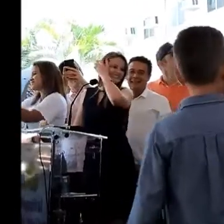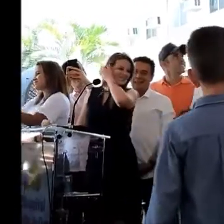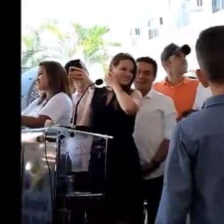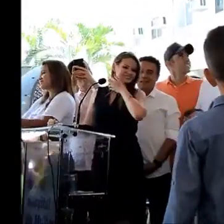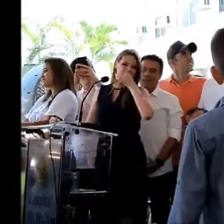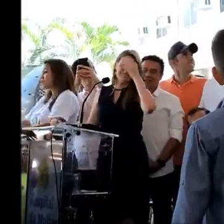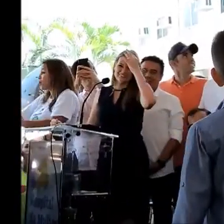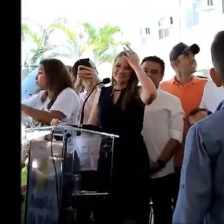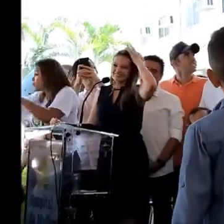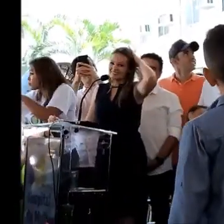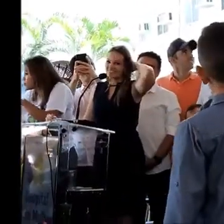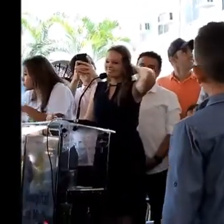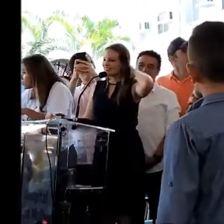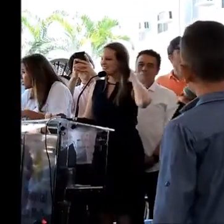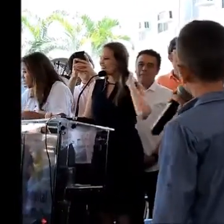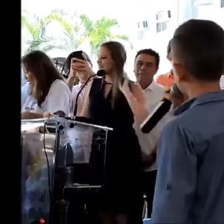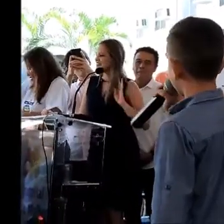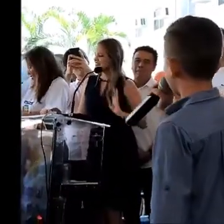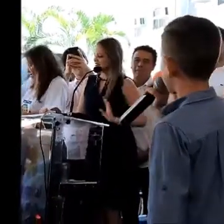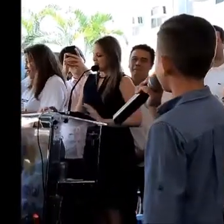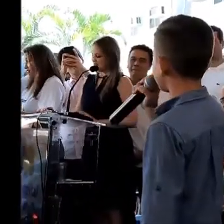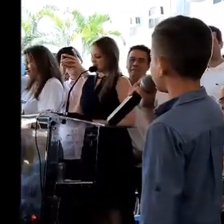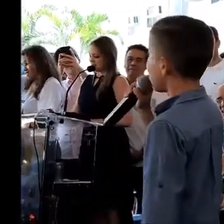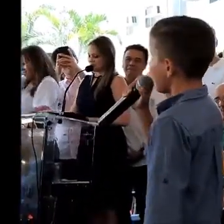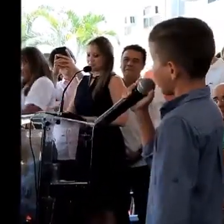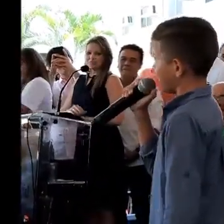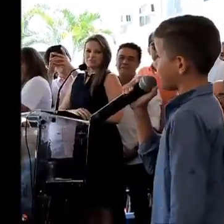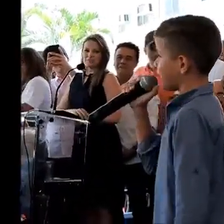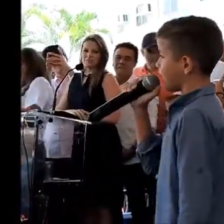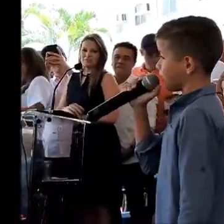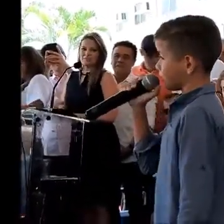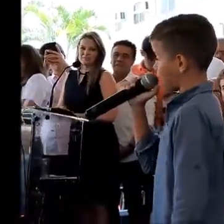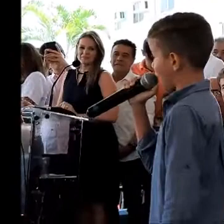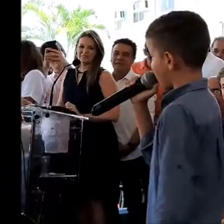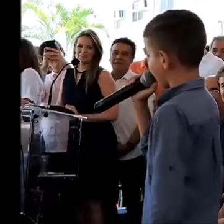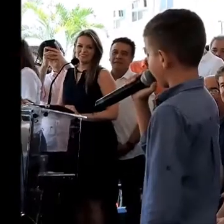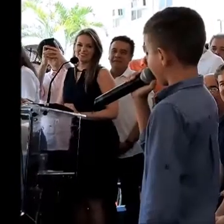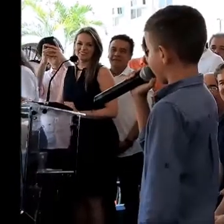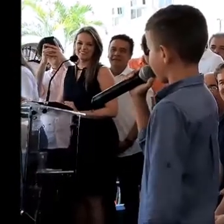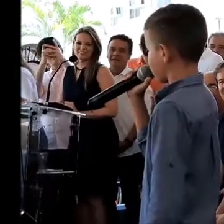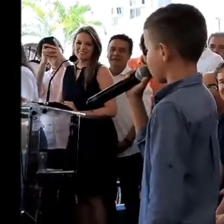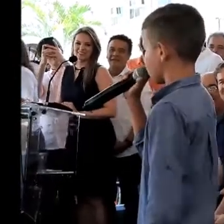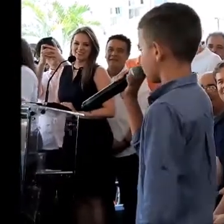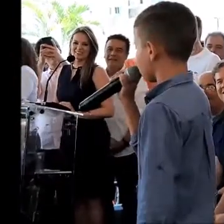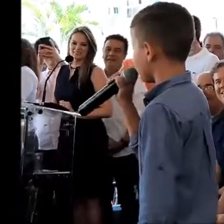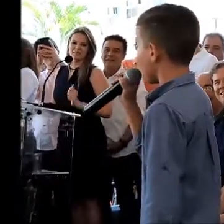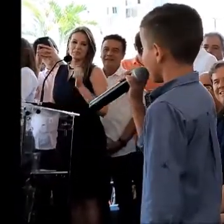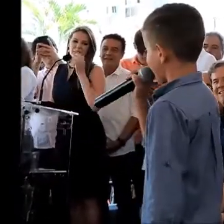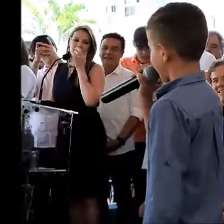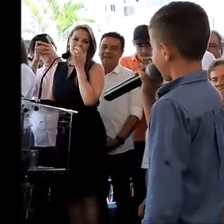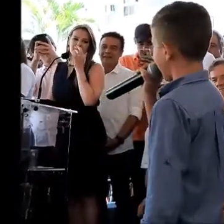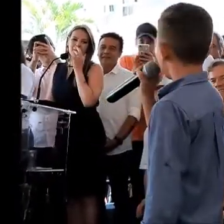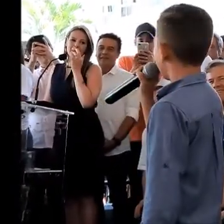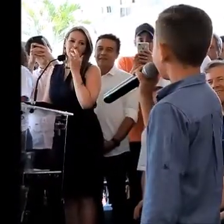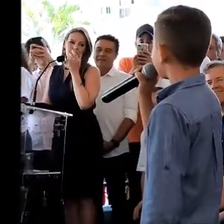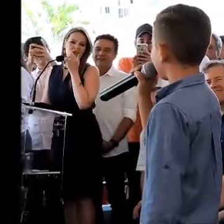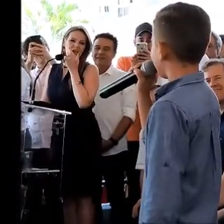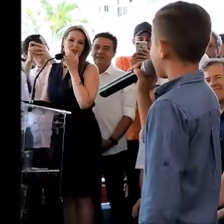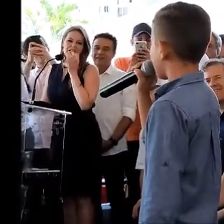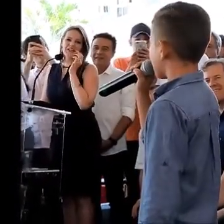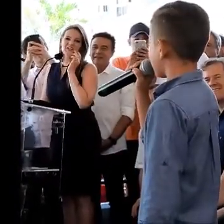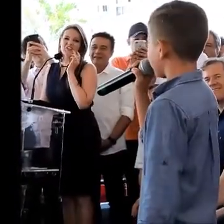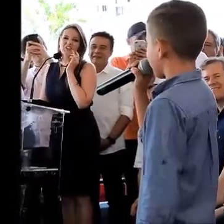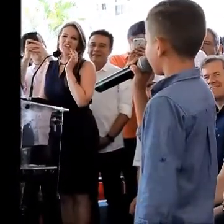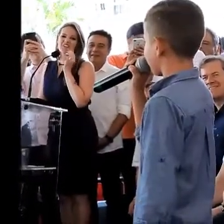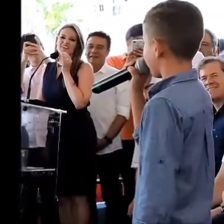imaculada, porque aqui nesse mundo, quem tem sua mãe tem tudo. Quem não